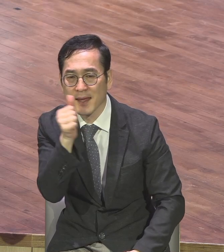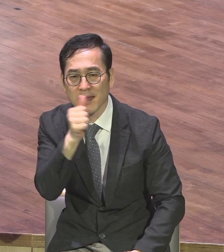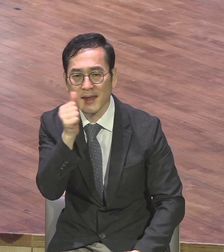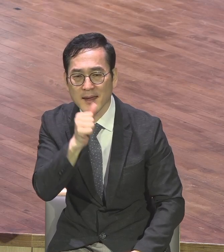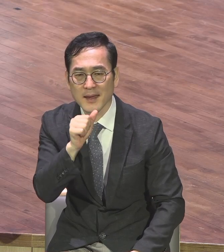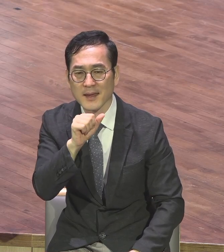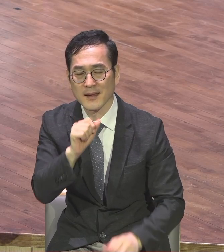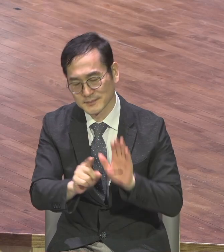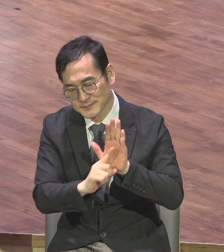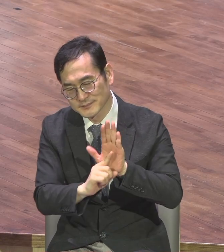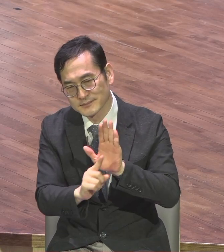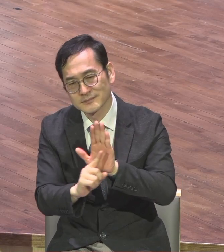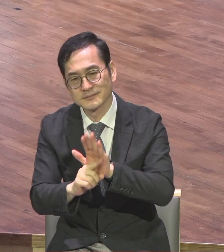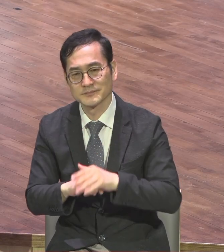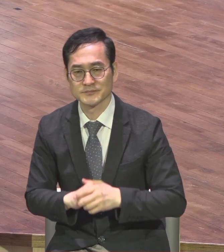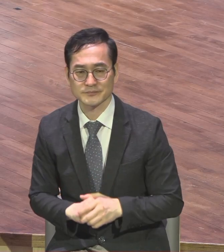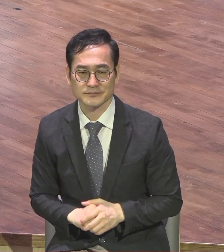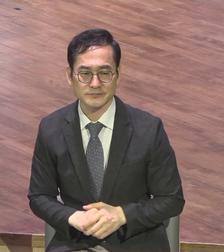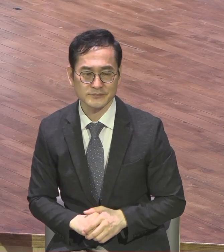있습니다.